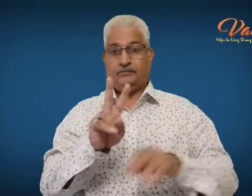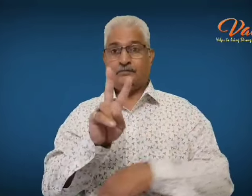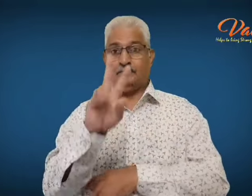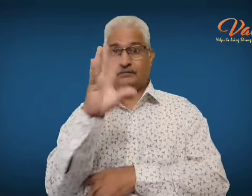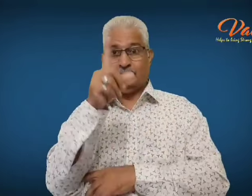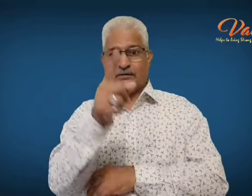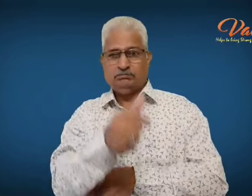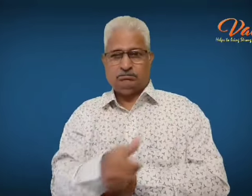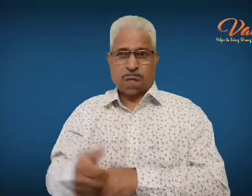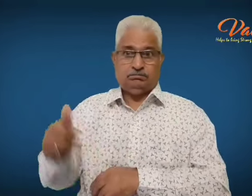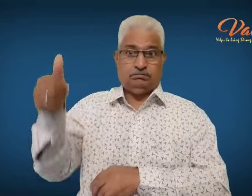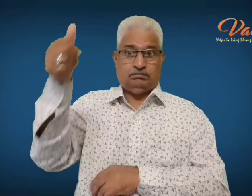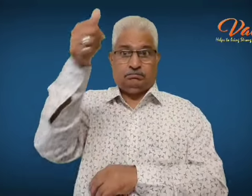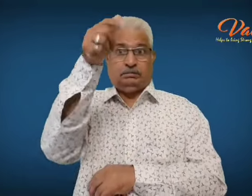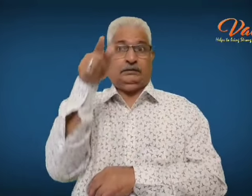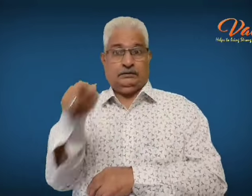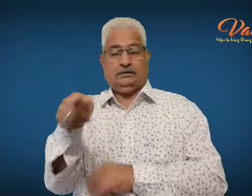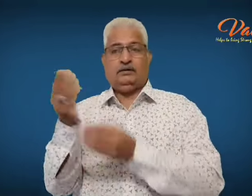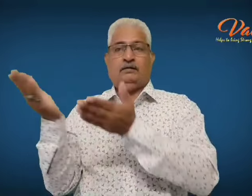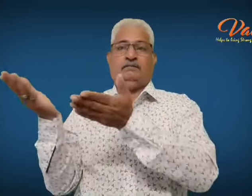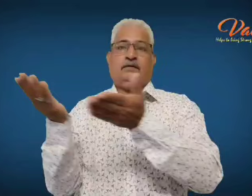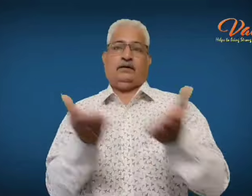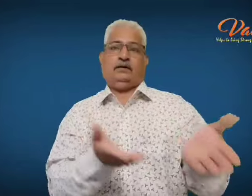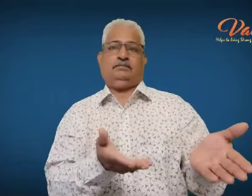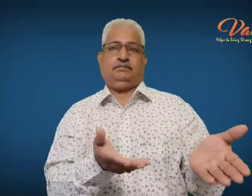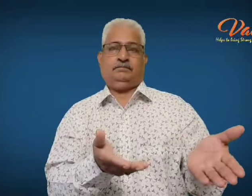जिसमें वैदिक के हेल्थ और वेल्थ को प्रमोट करते हैं।